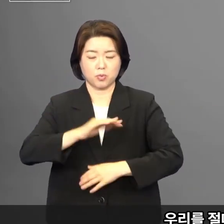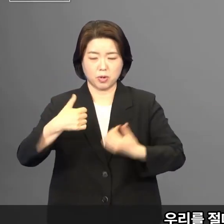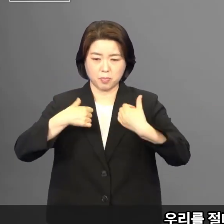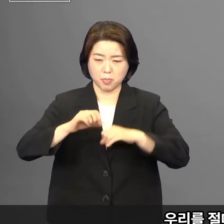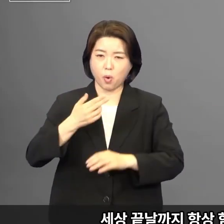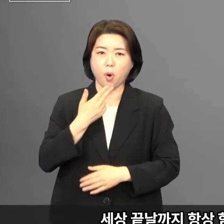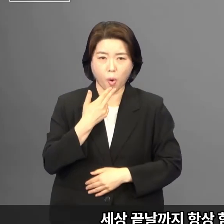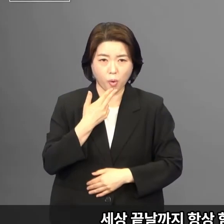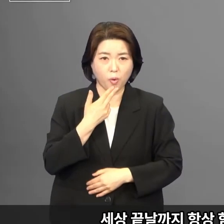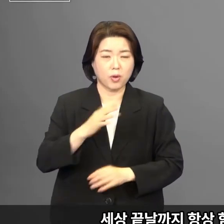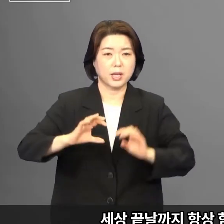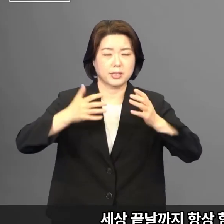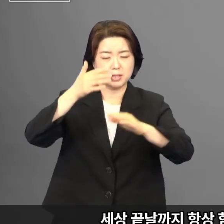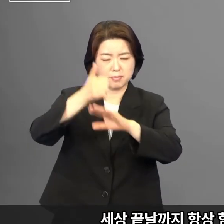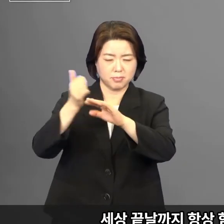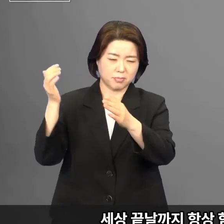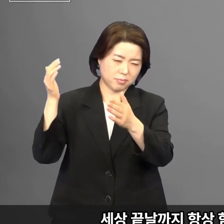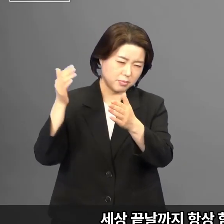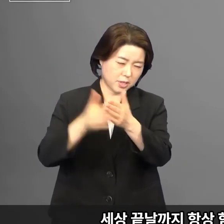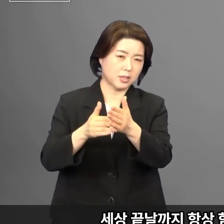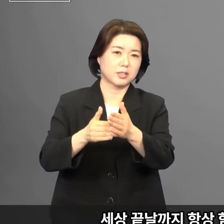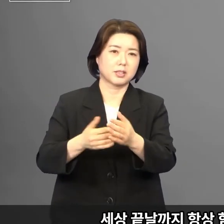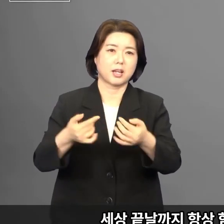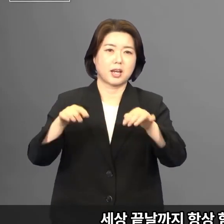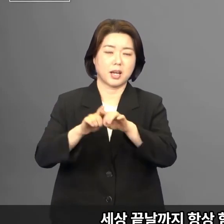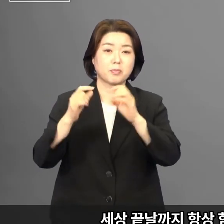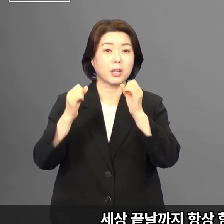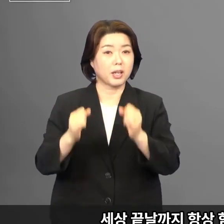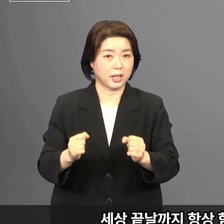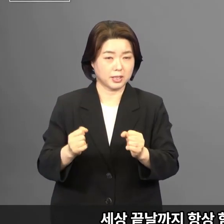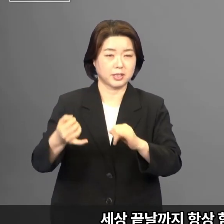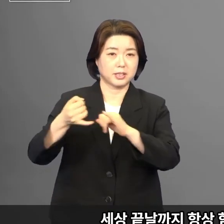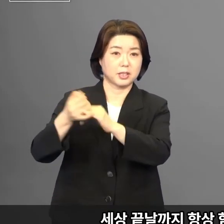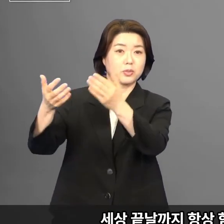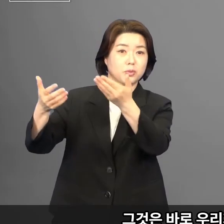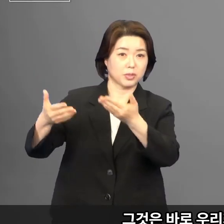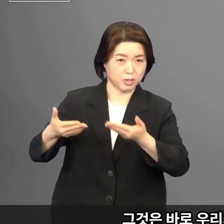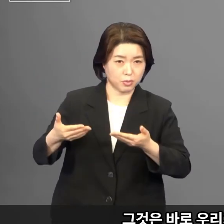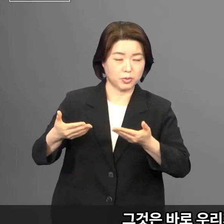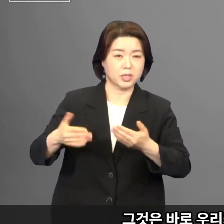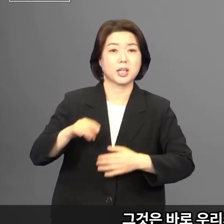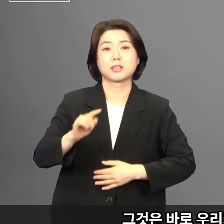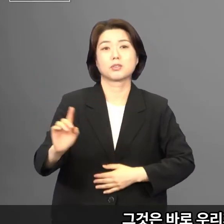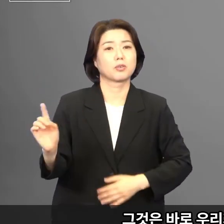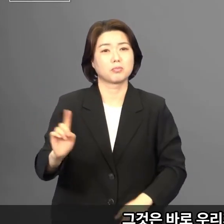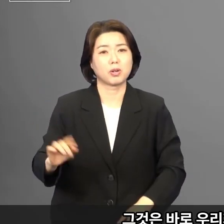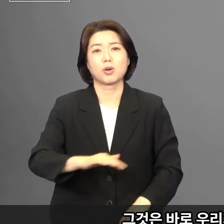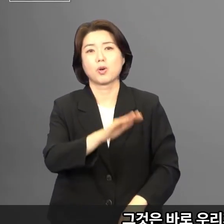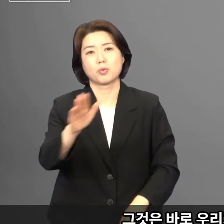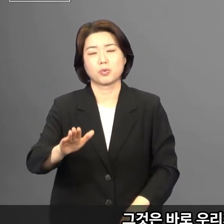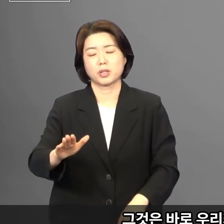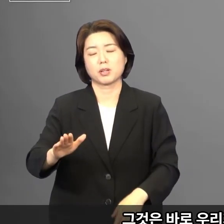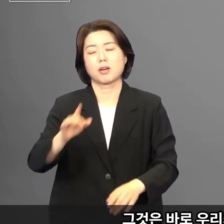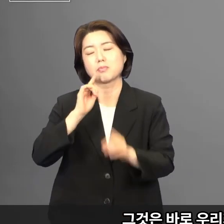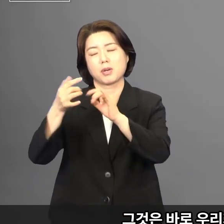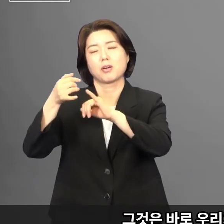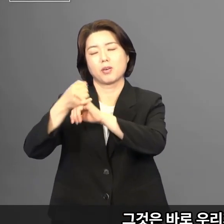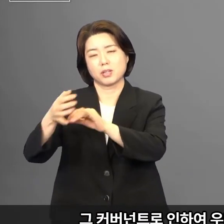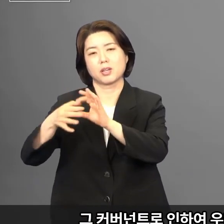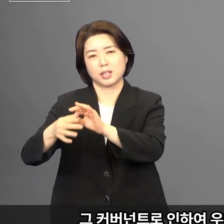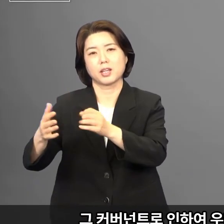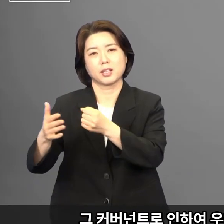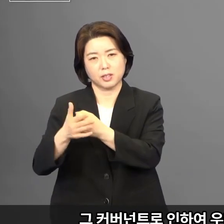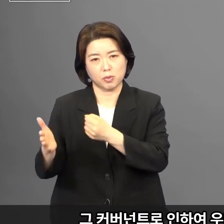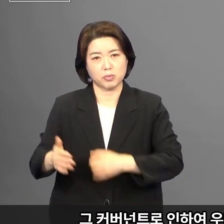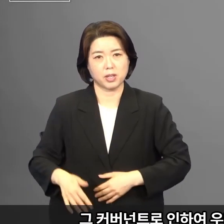포기하지 않고 세상 끝날까지 항상 함께 하시겠다라고 약속하신 그것은 바로 우리가 언약 관계이기 때문에